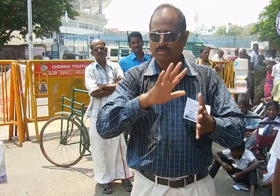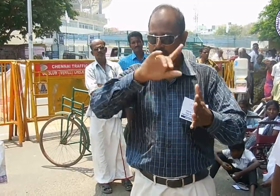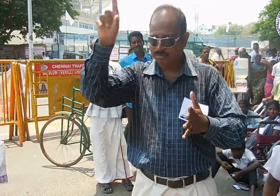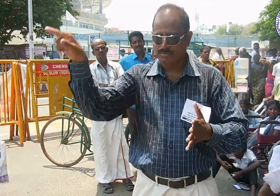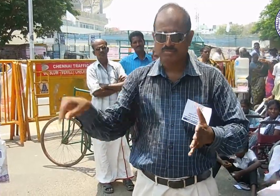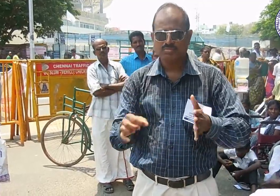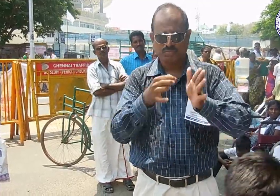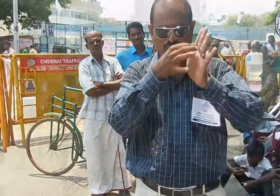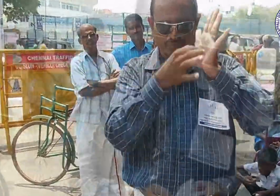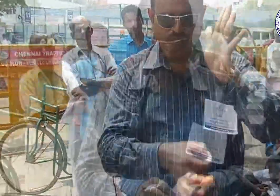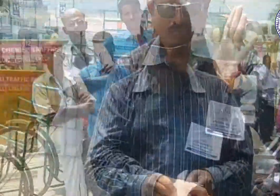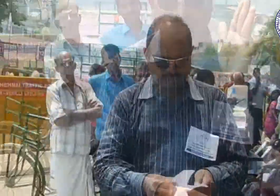இருப்பவர்கள் மாற்றுத்திறனாளியா அங்கீகரி